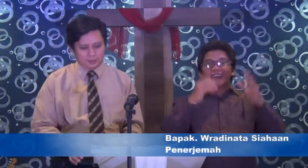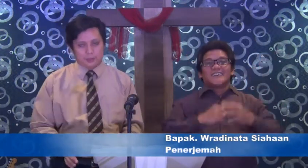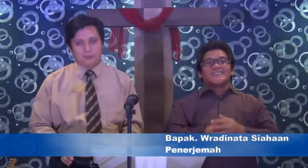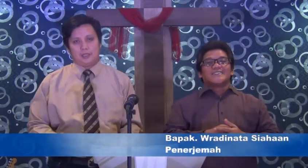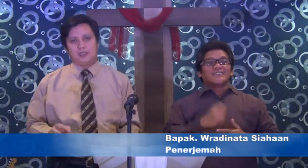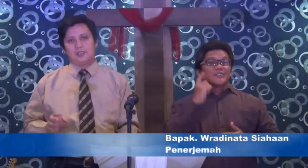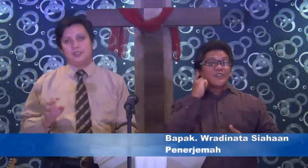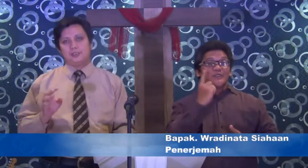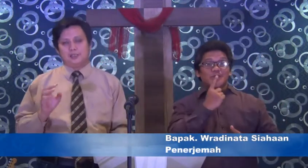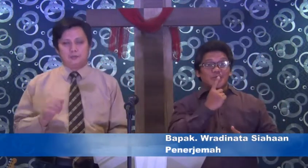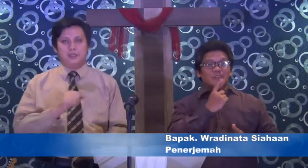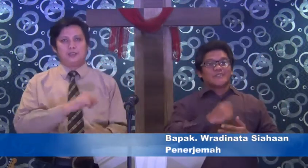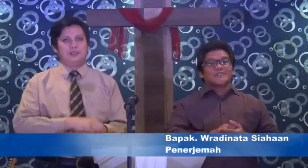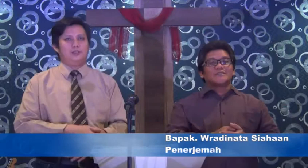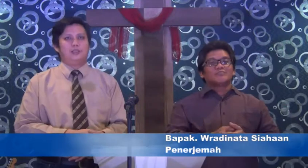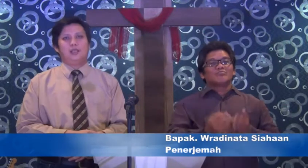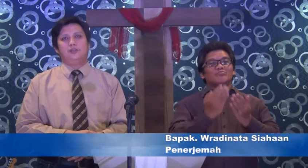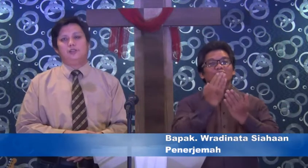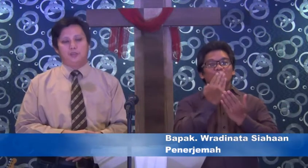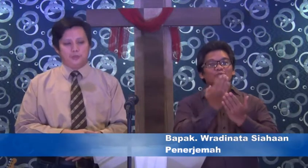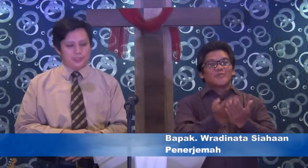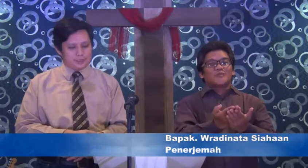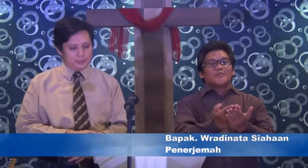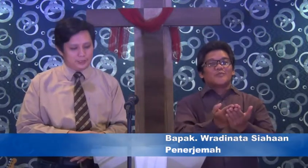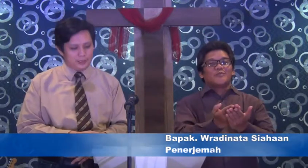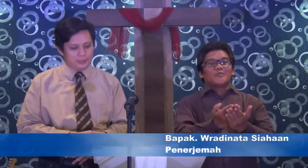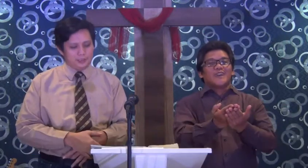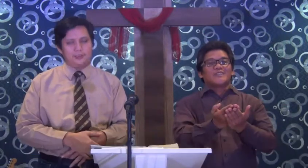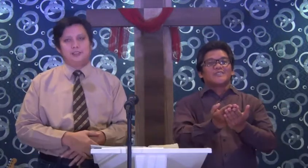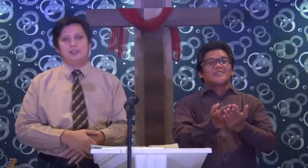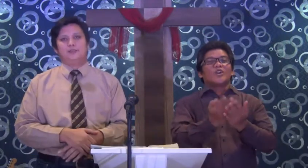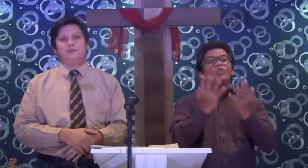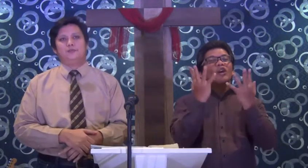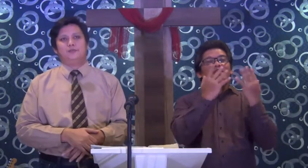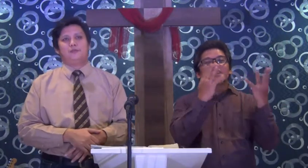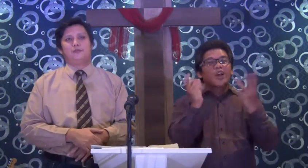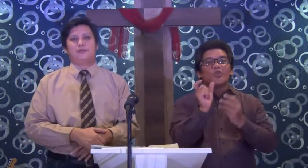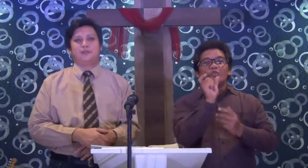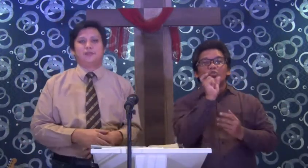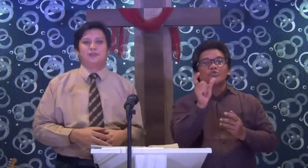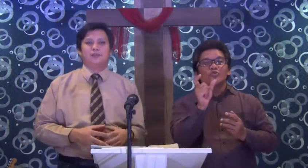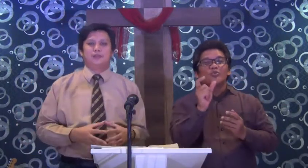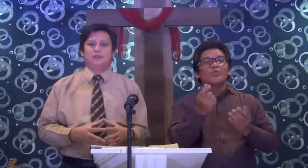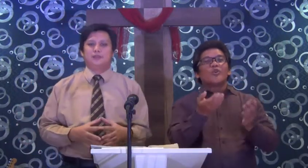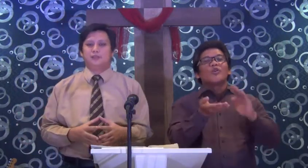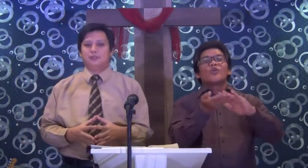Saya mengucapkan selamat ulang tahun untuk komunitas ini